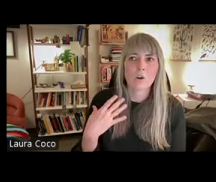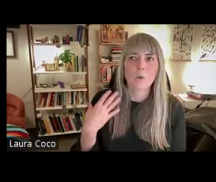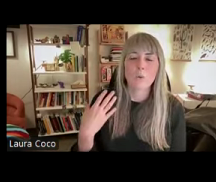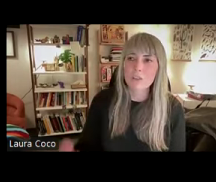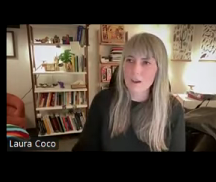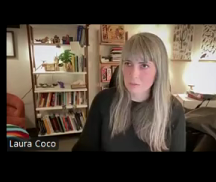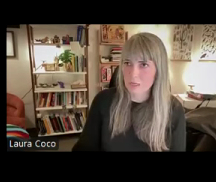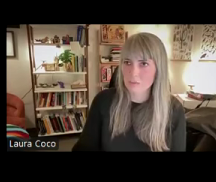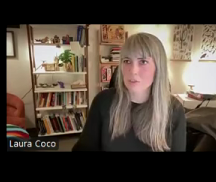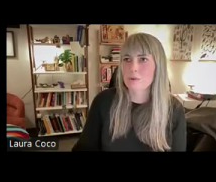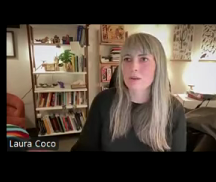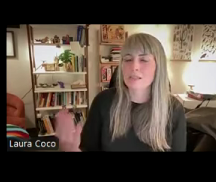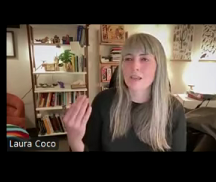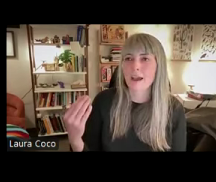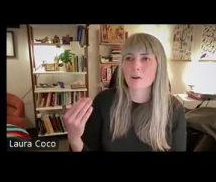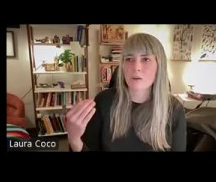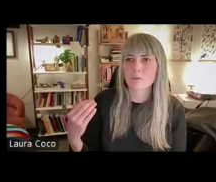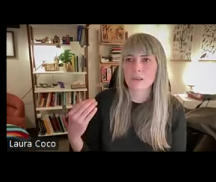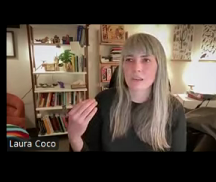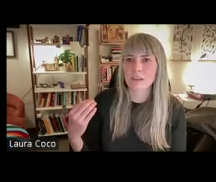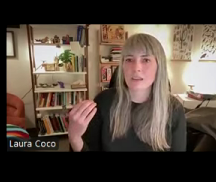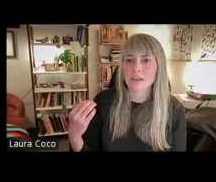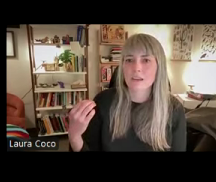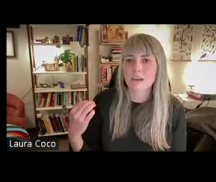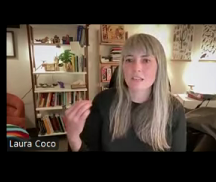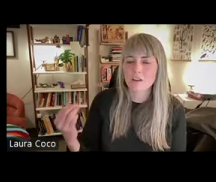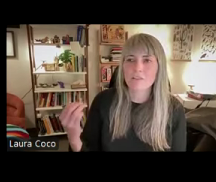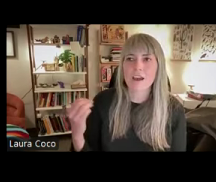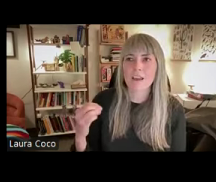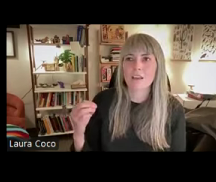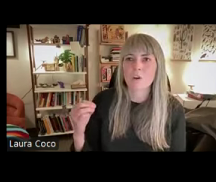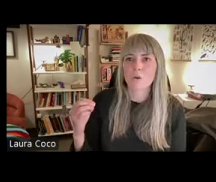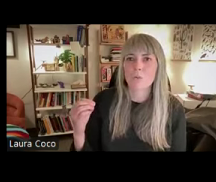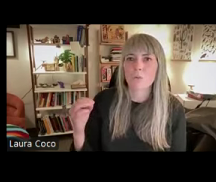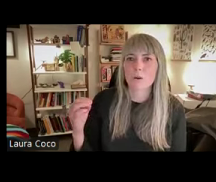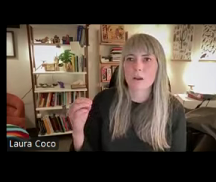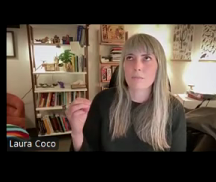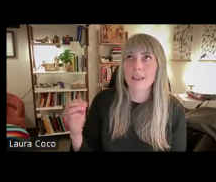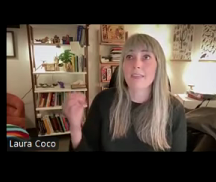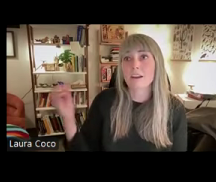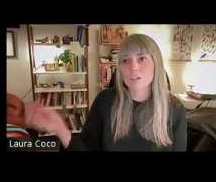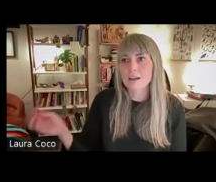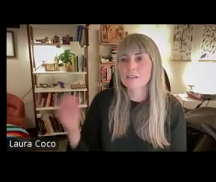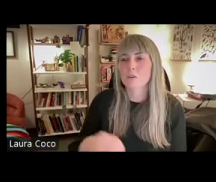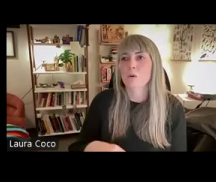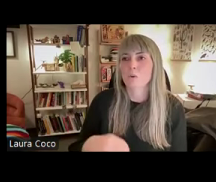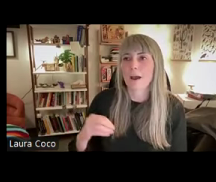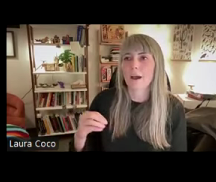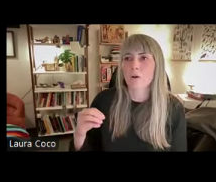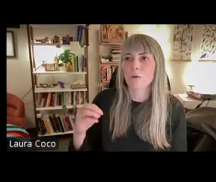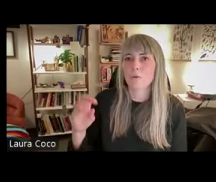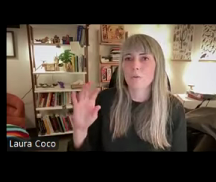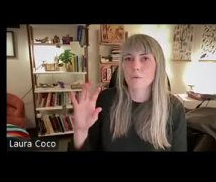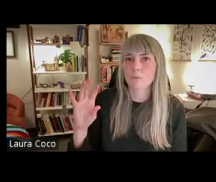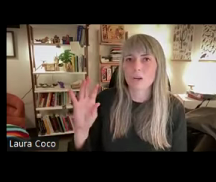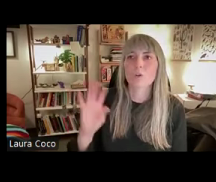de esta conversación, que eran cuáles son las áreas principales para el ruido y cómo podemos identificar y